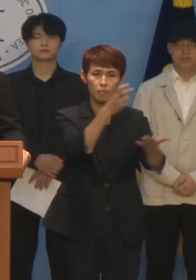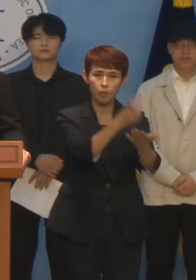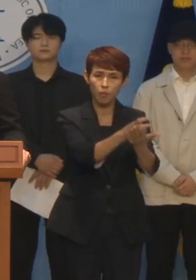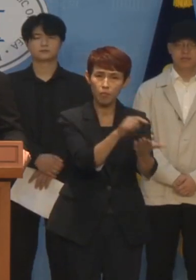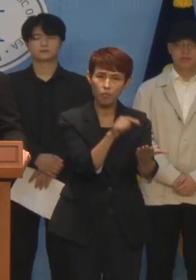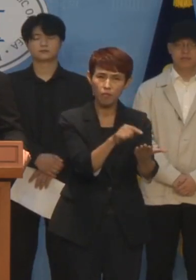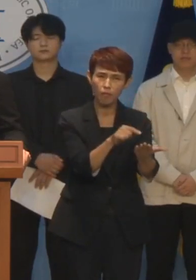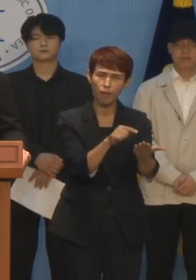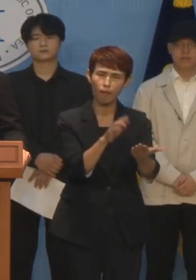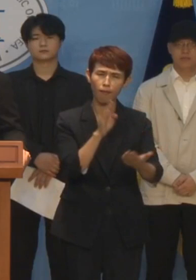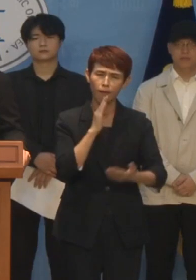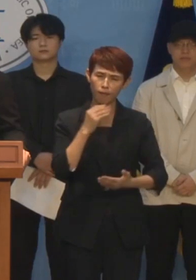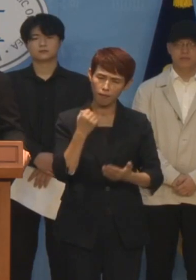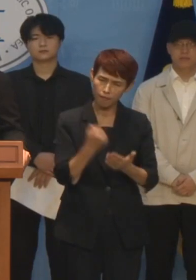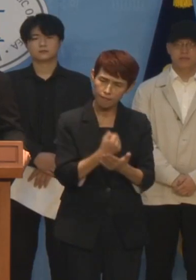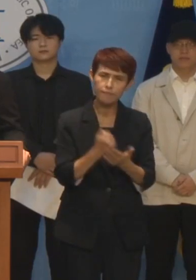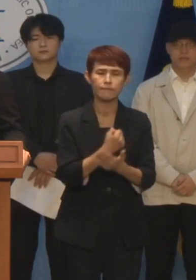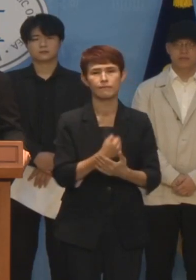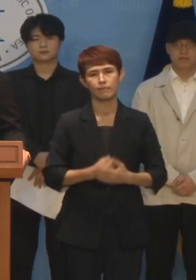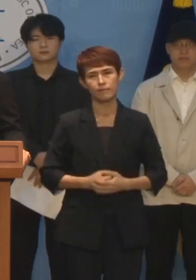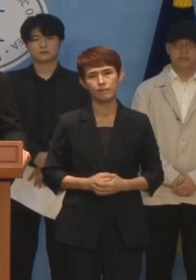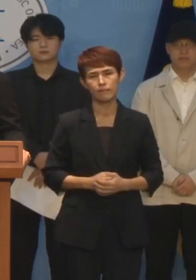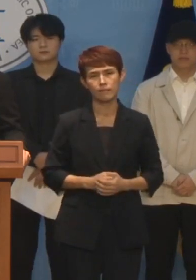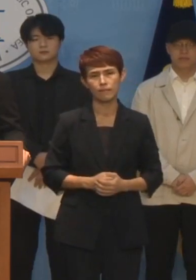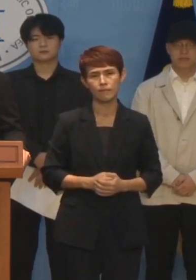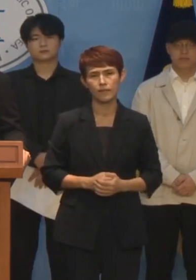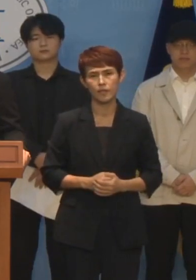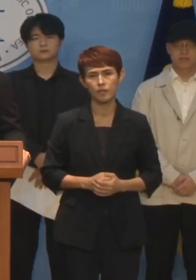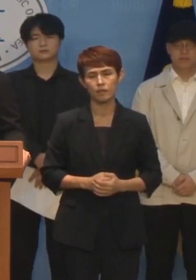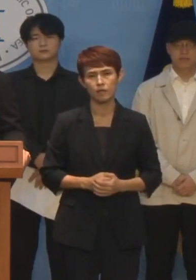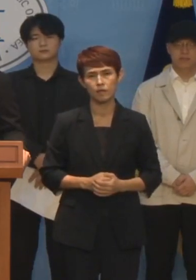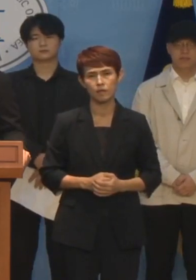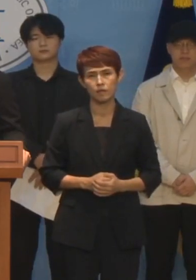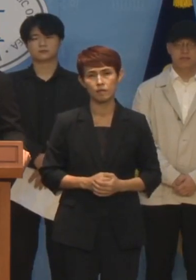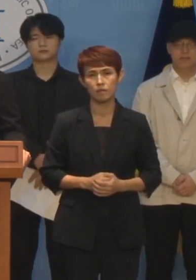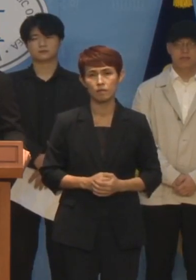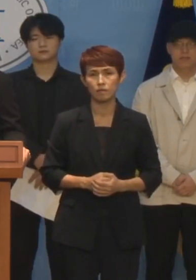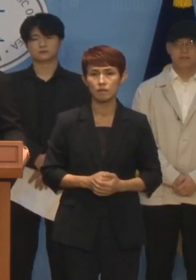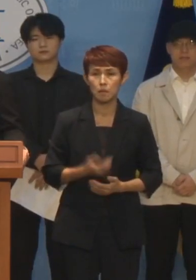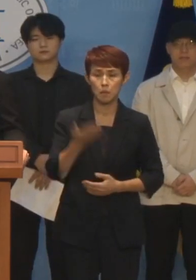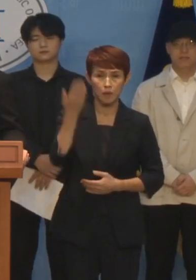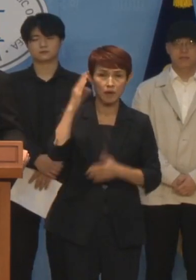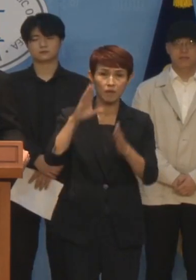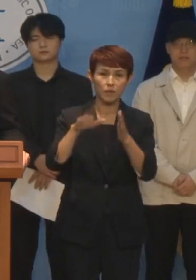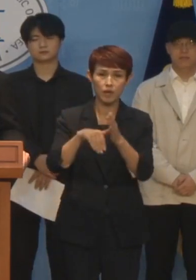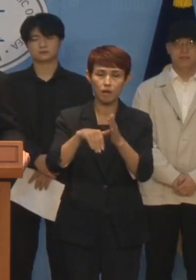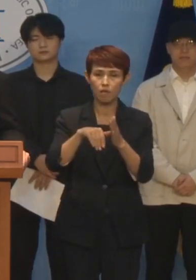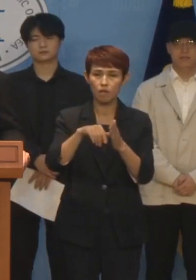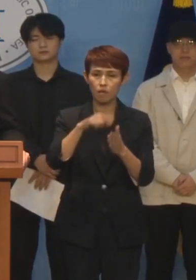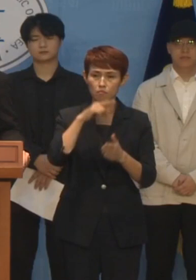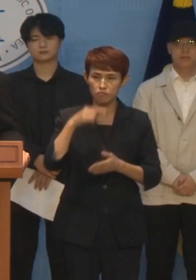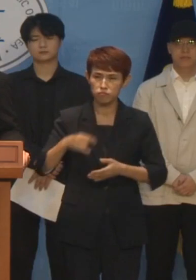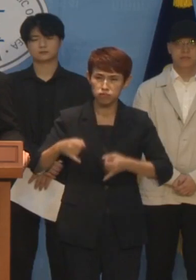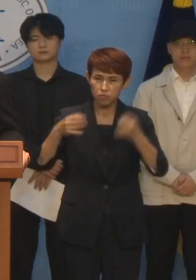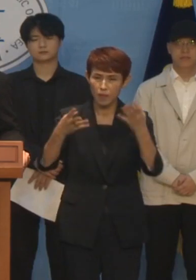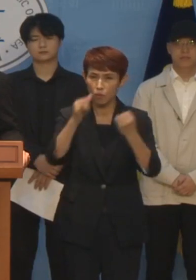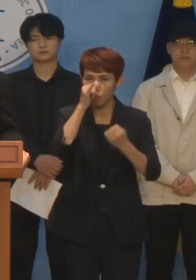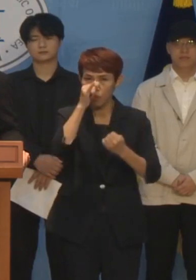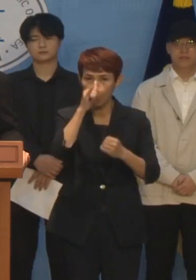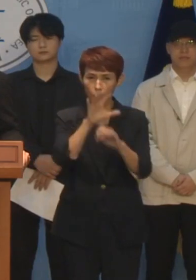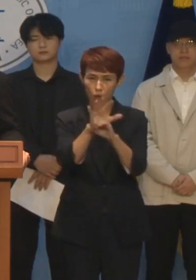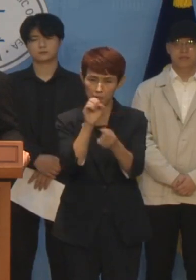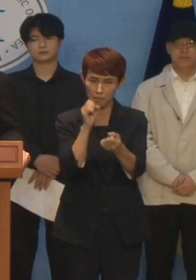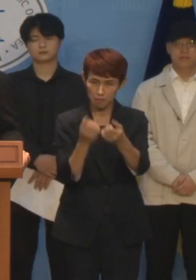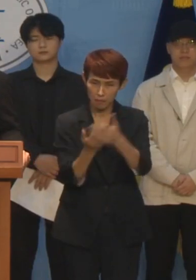관해서는 참으로 안타까움을 금치 않을 수 없습니다. 지난 상반기 재정 적자 폭은 코로나 초기였던 2020년